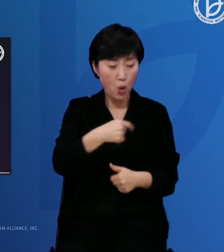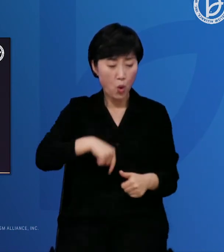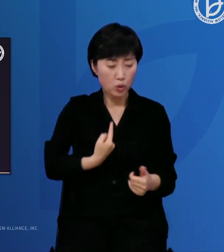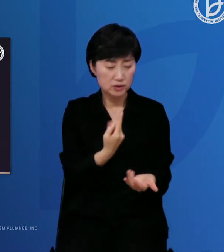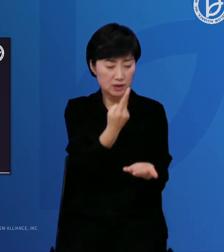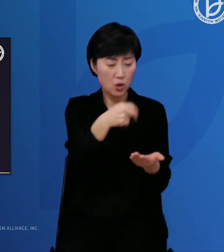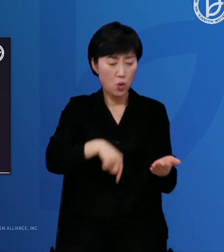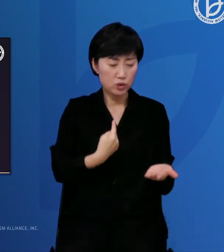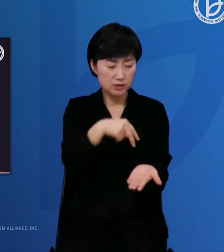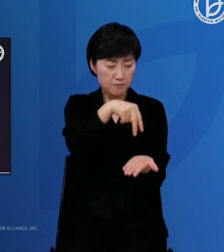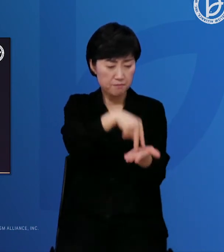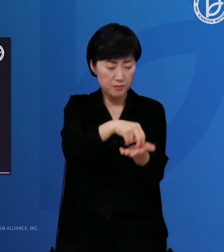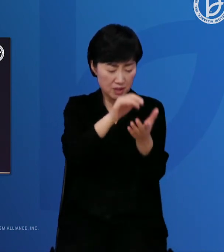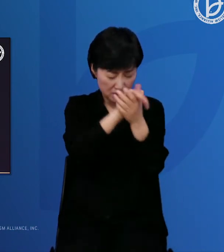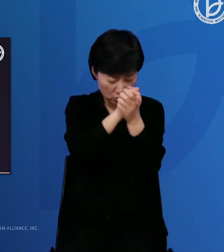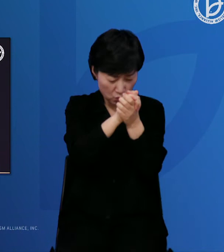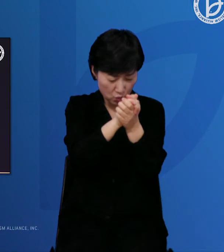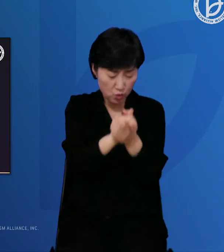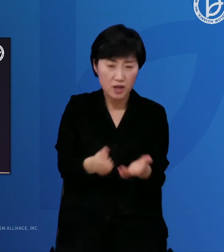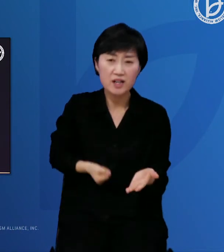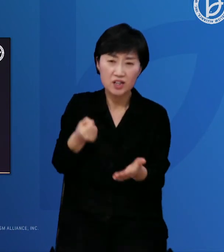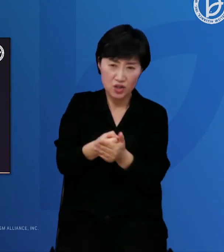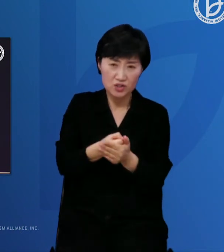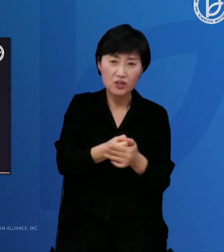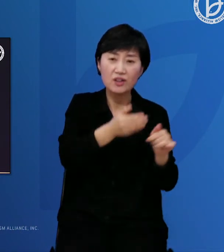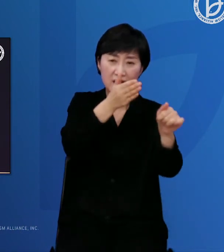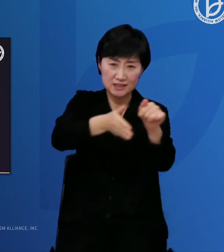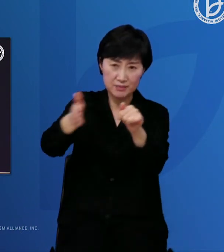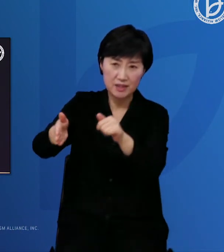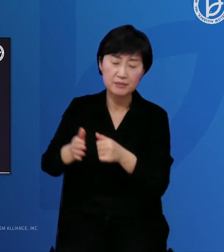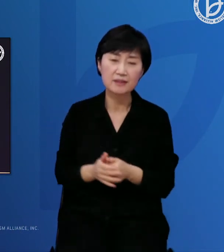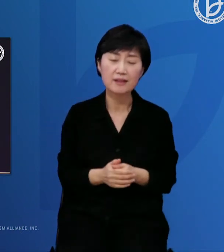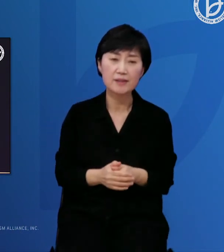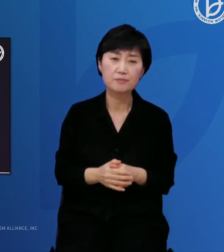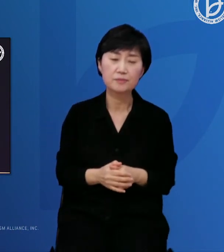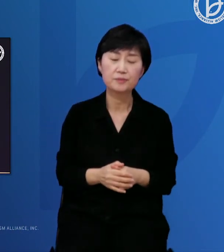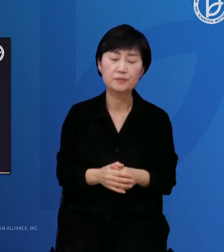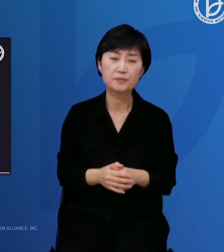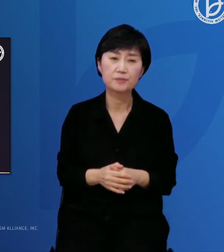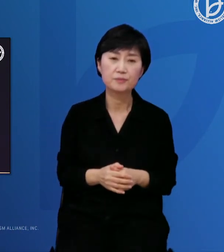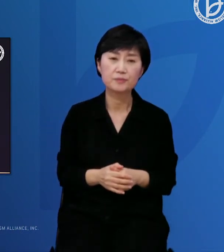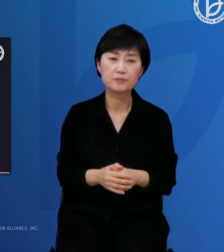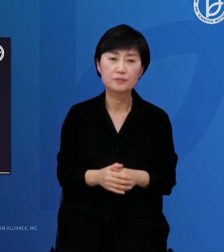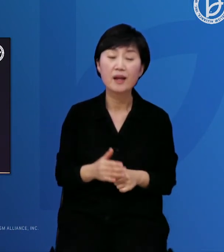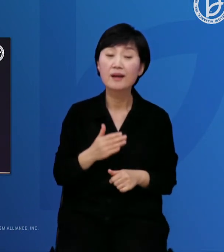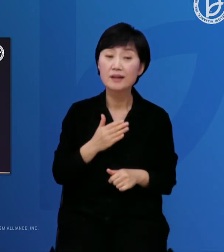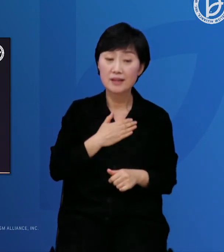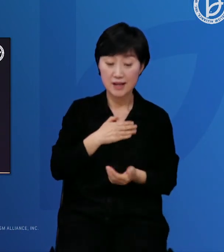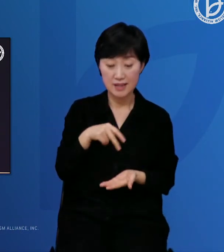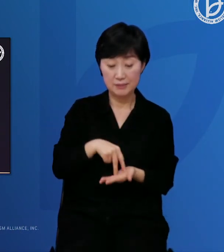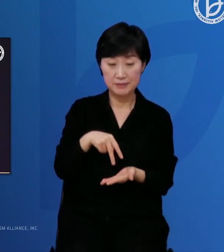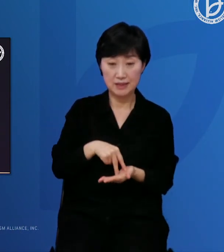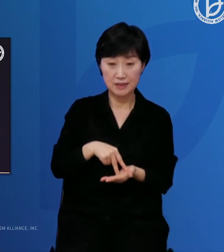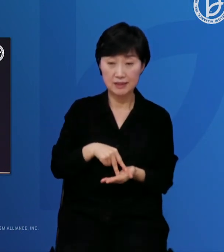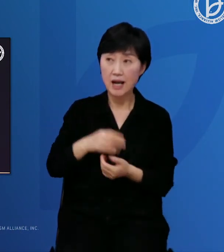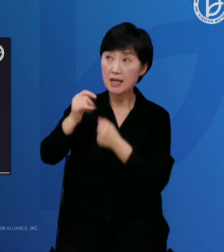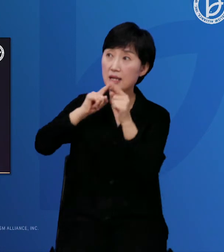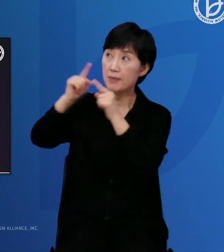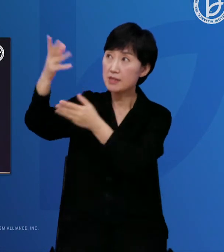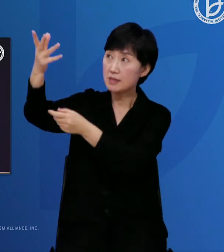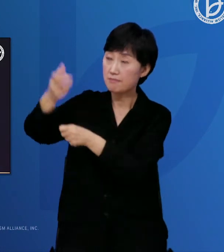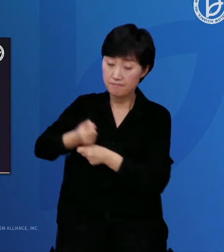yourself. 그래서 저는 입장이 여러분에게 심부름 말씀 심부름 해야 되니까 저는